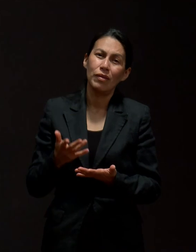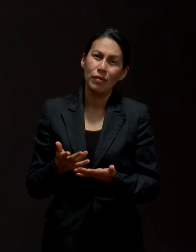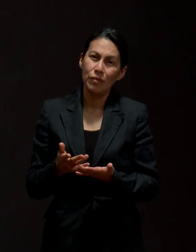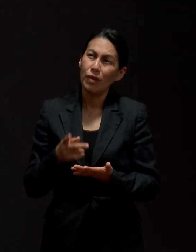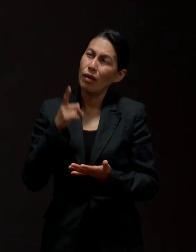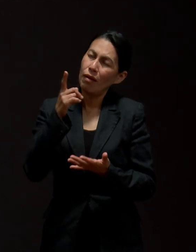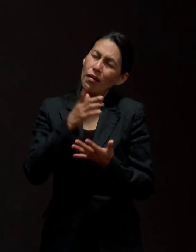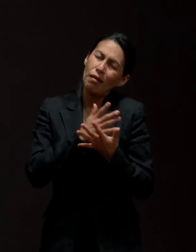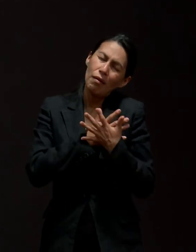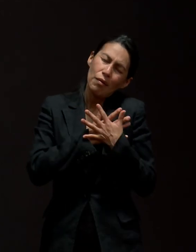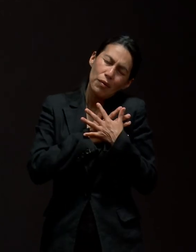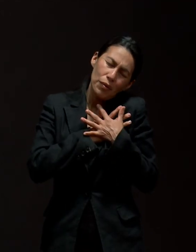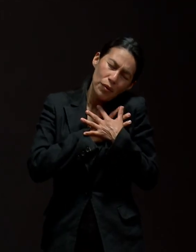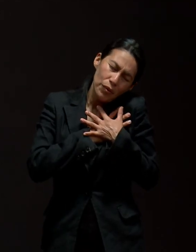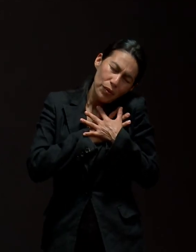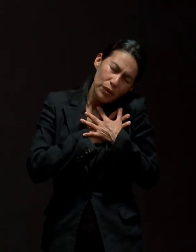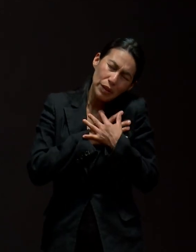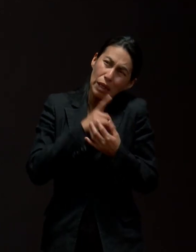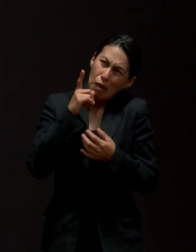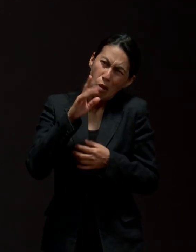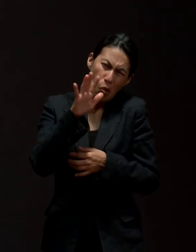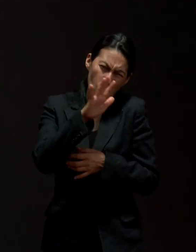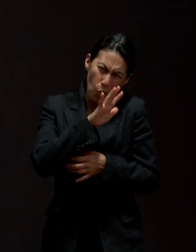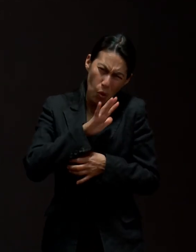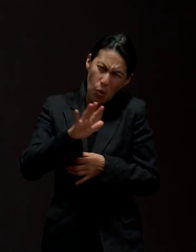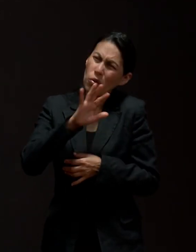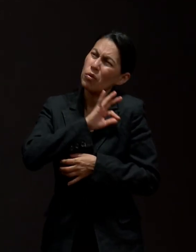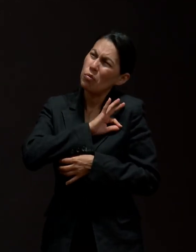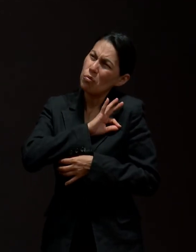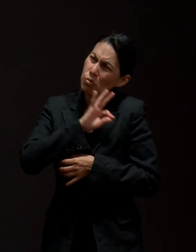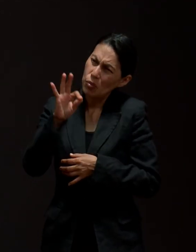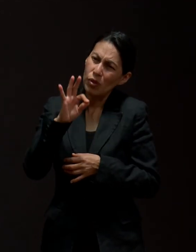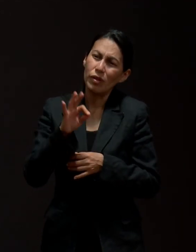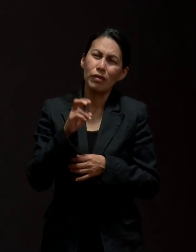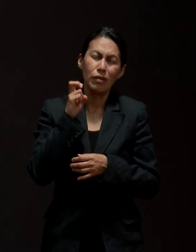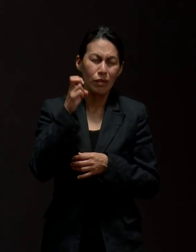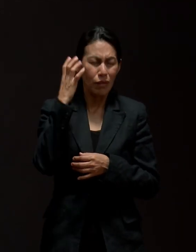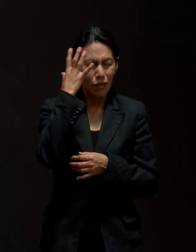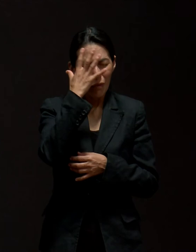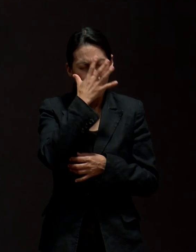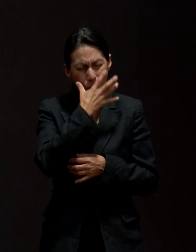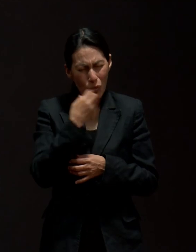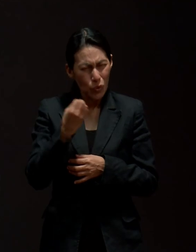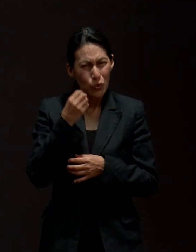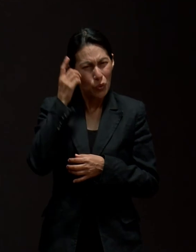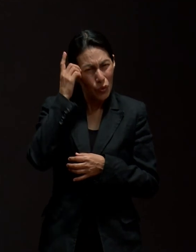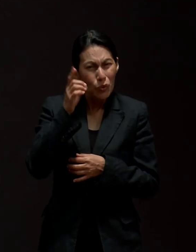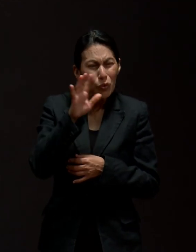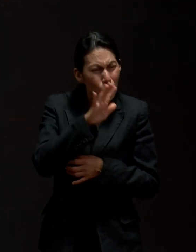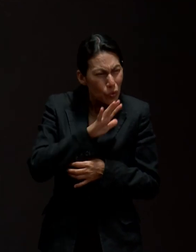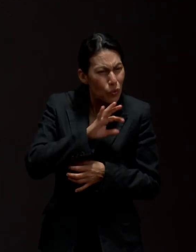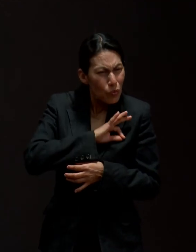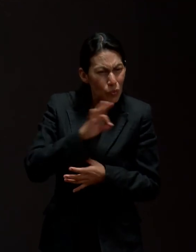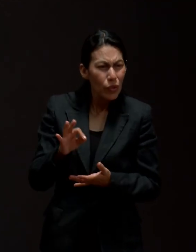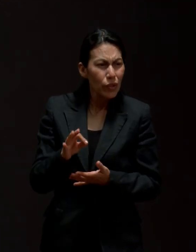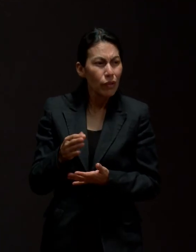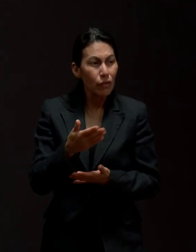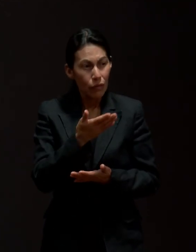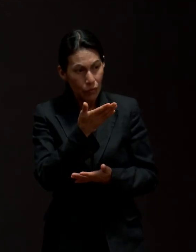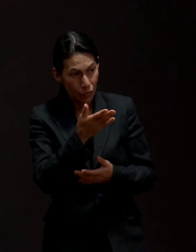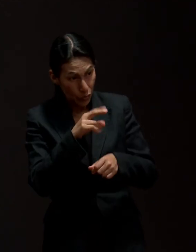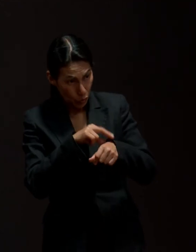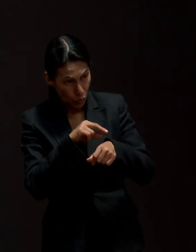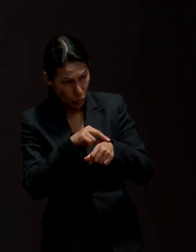Padre amoroso y de lo imposible. Maravillosamente, Dios de lo imposible. Amén.